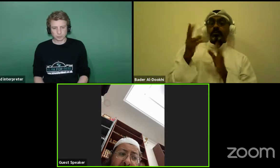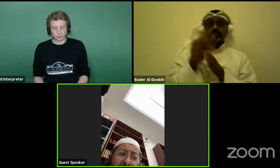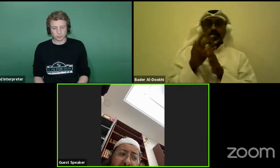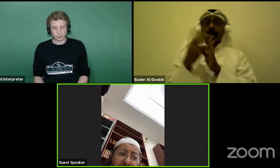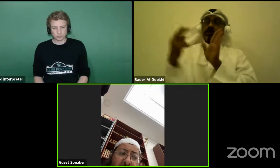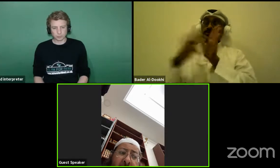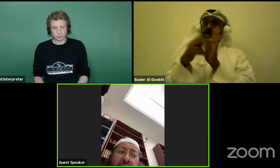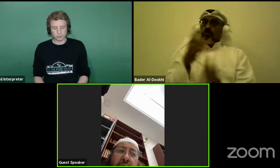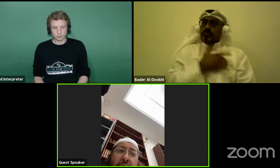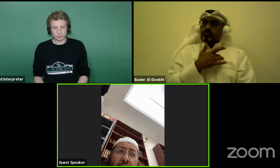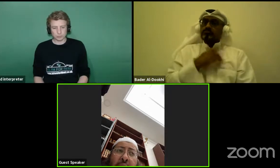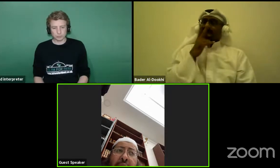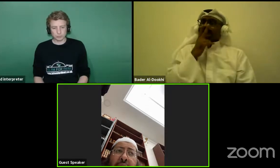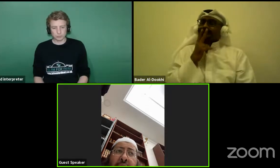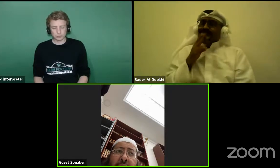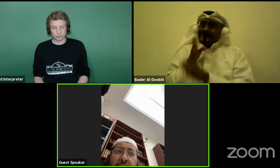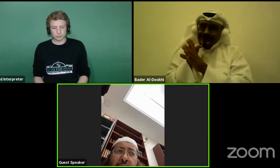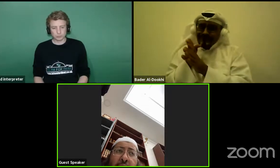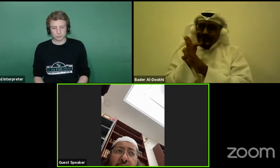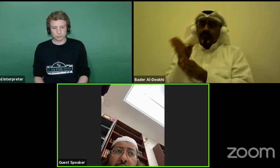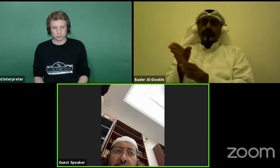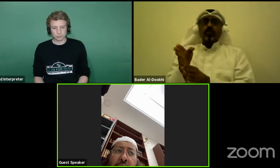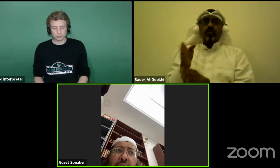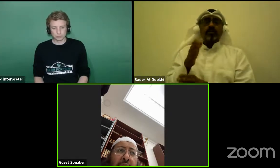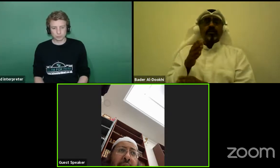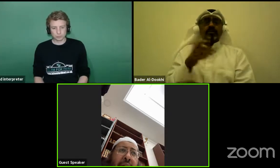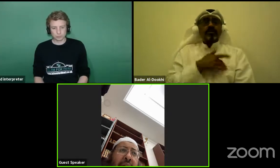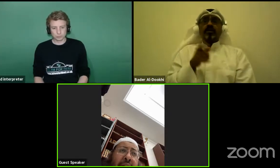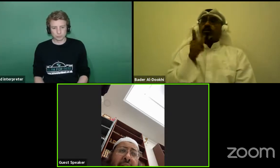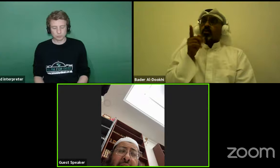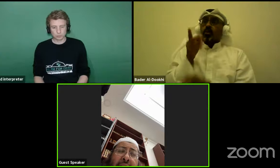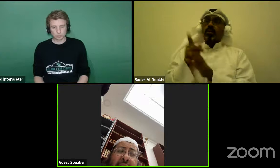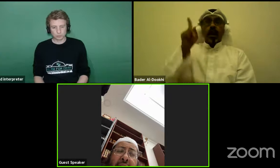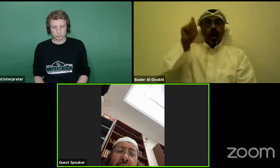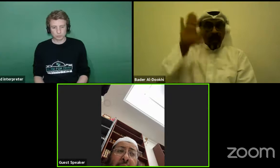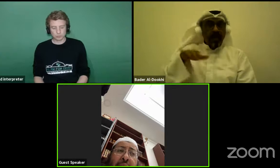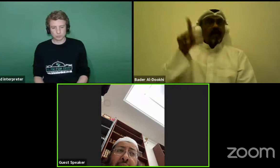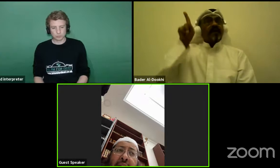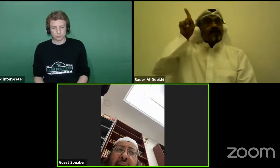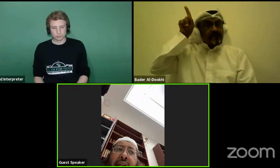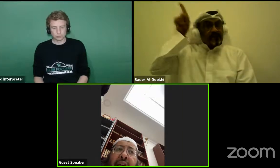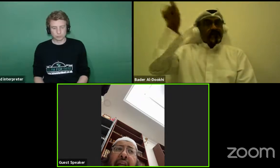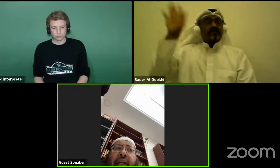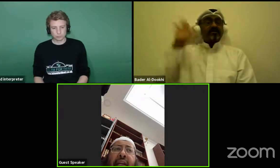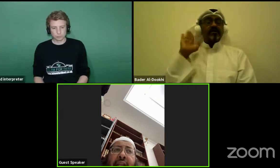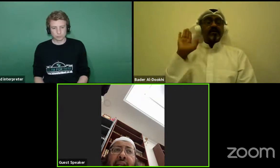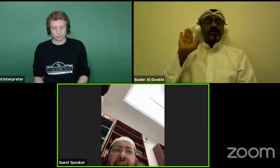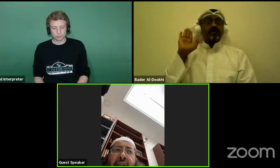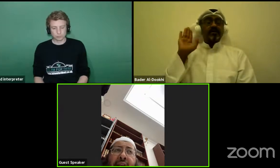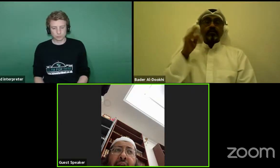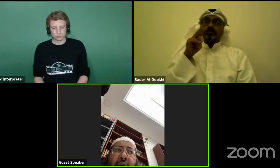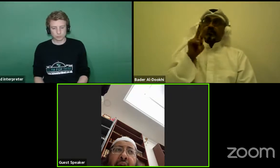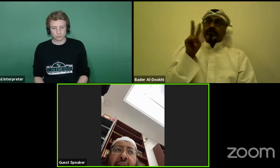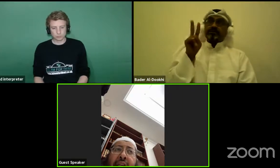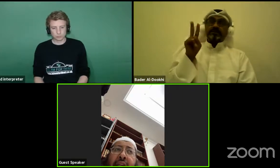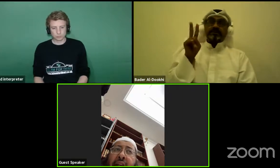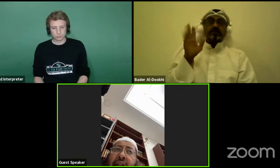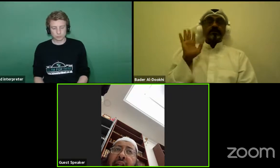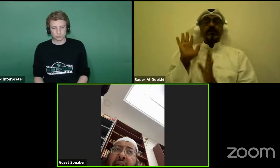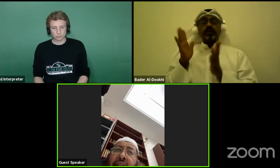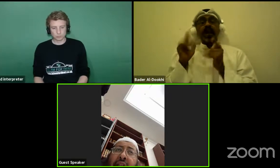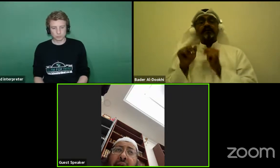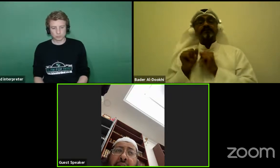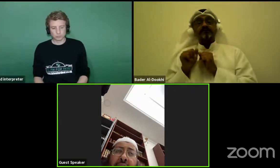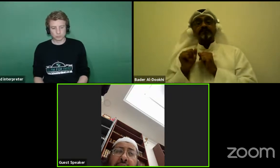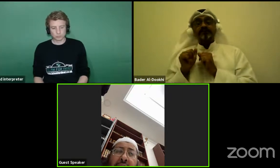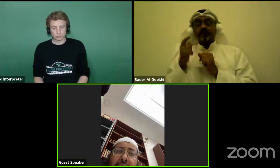إيمانه وأنه يؤمن بوجود الله تبارك وتعالى وباطلاعه عليه، وهذه